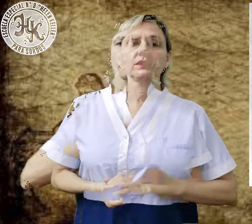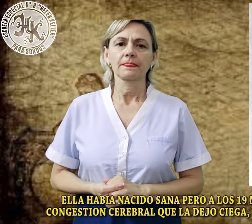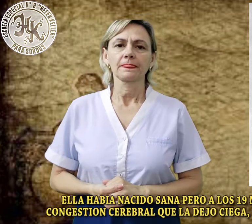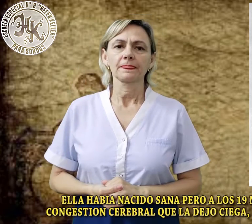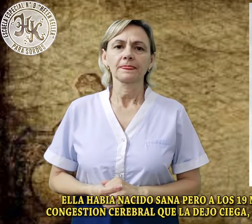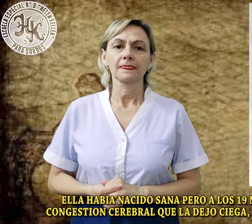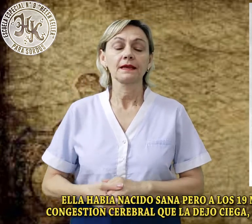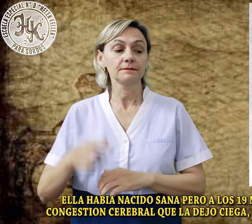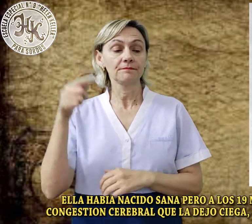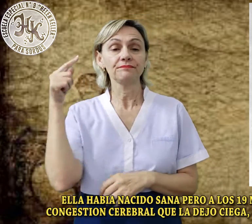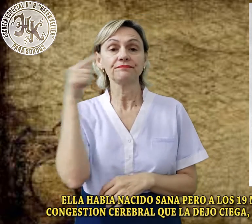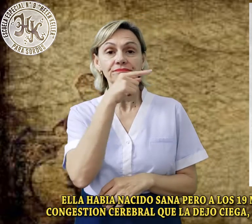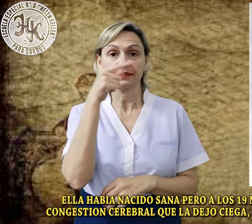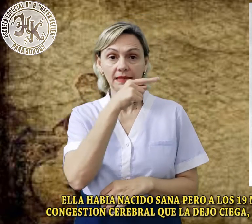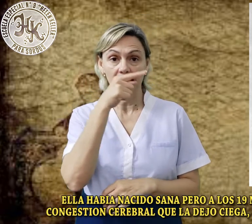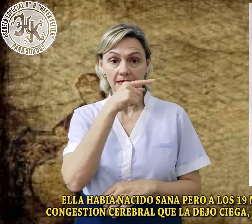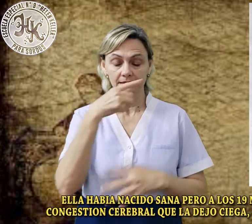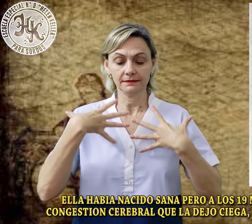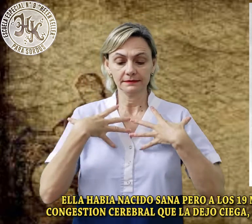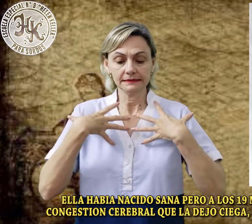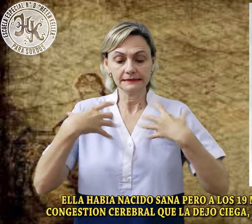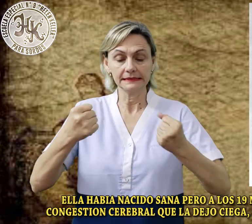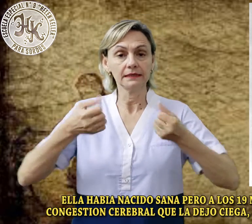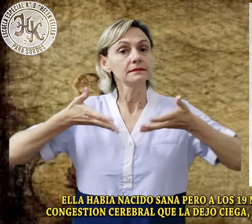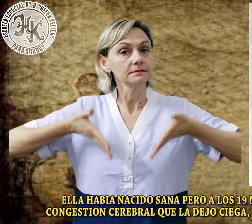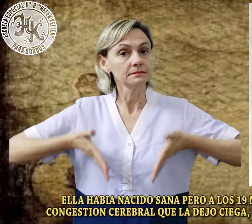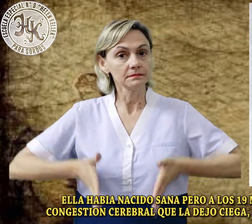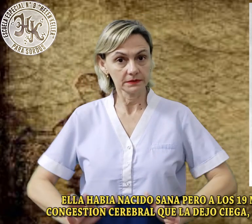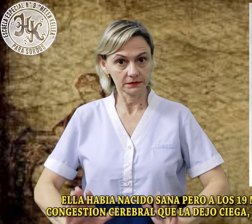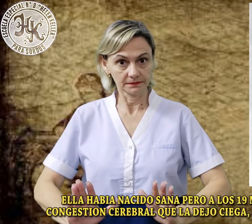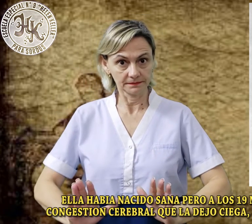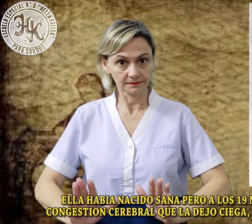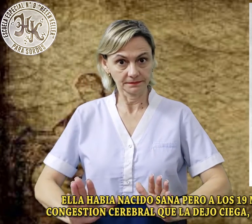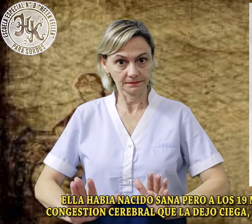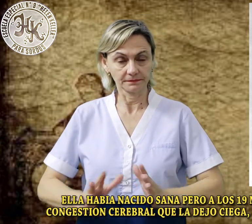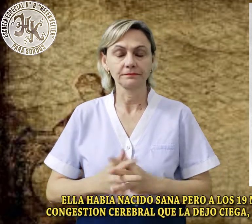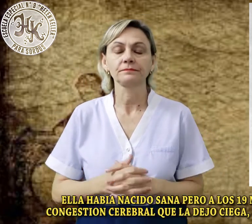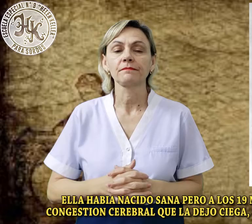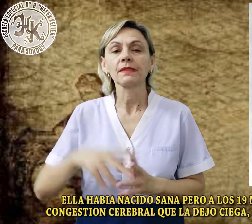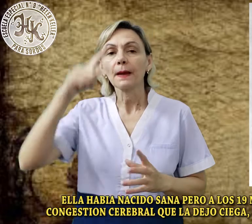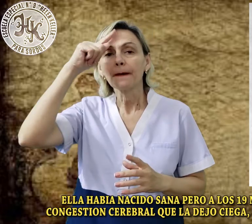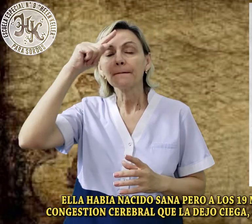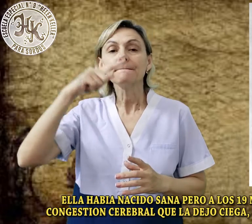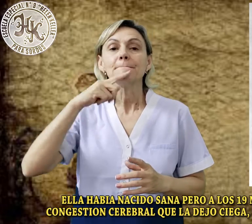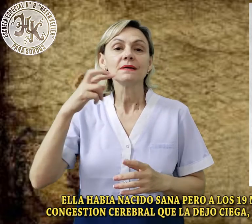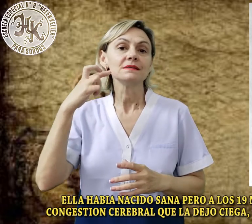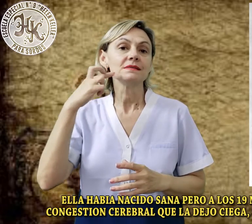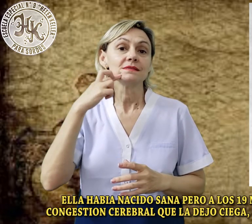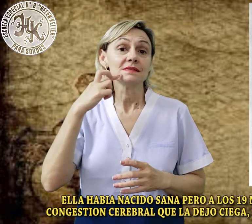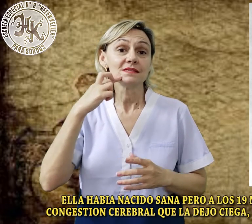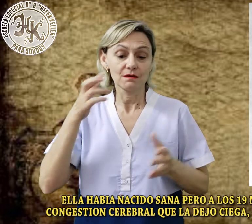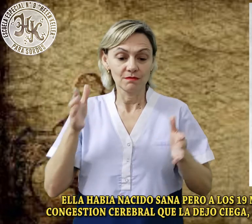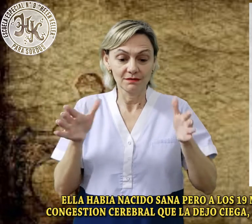Ella había nacido sana, pero a los 19 meses de edad tuvo